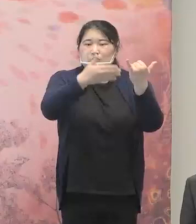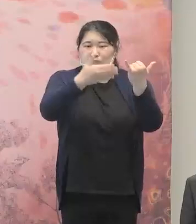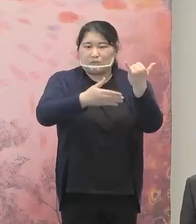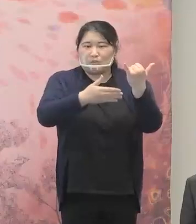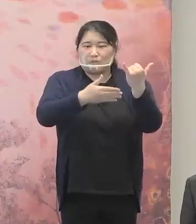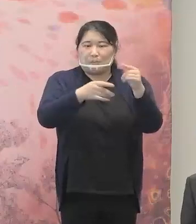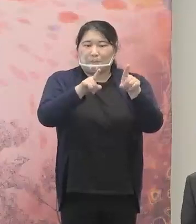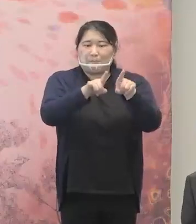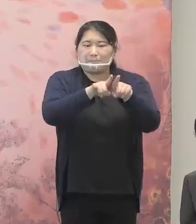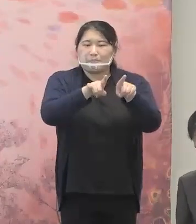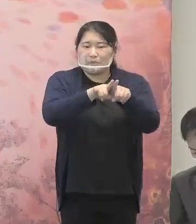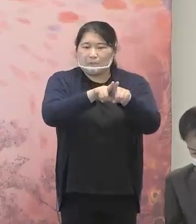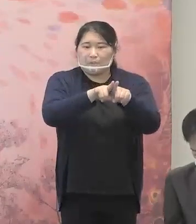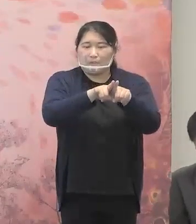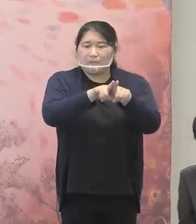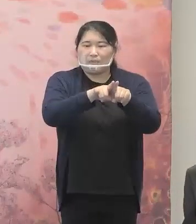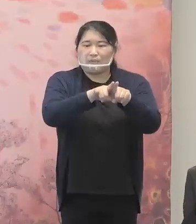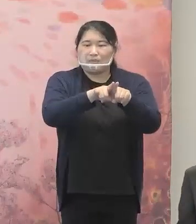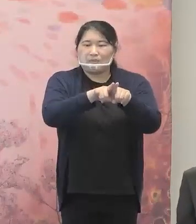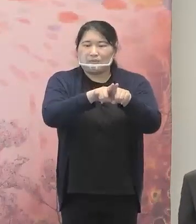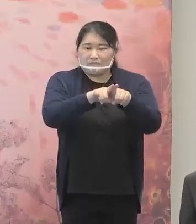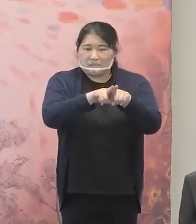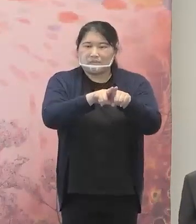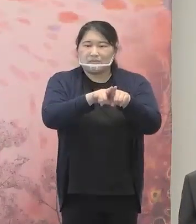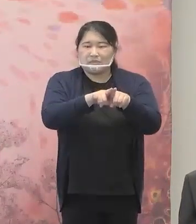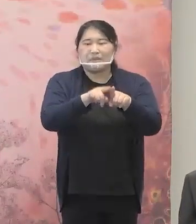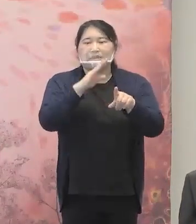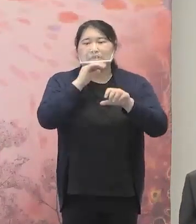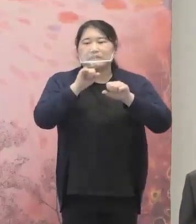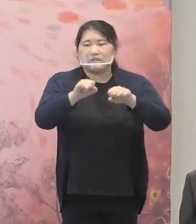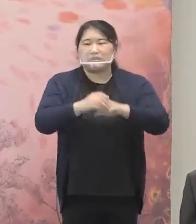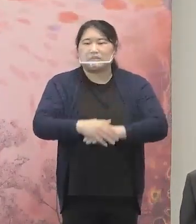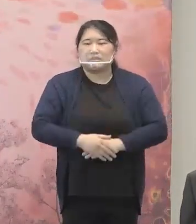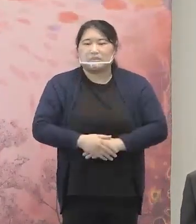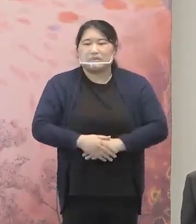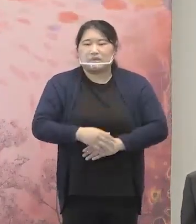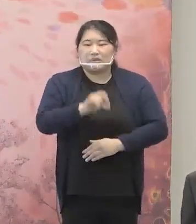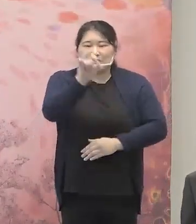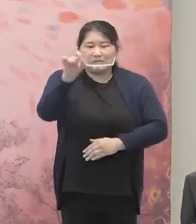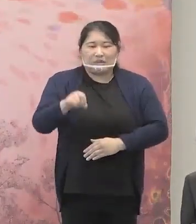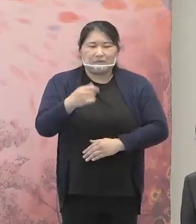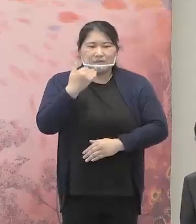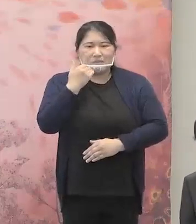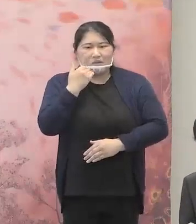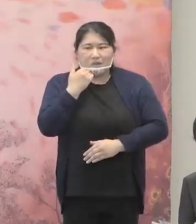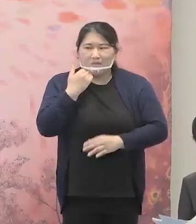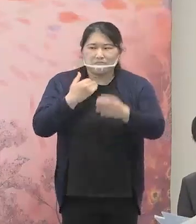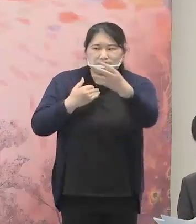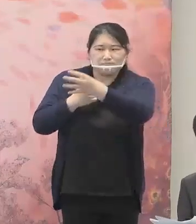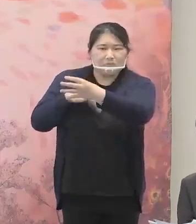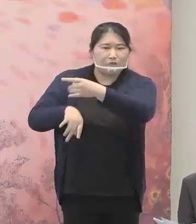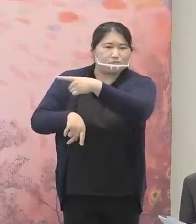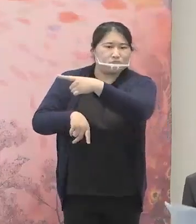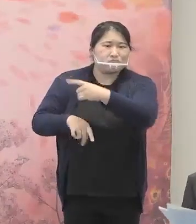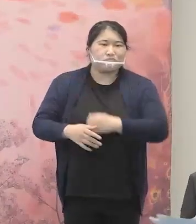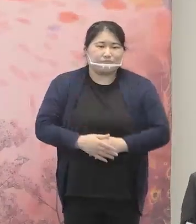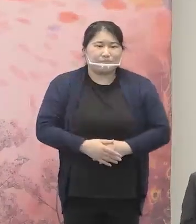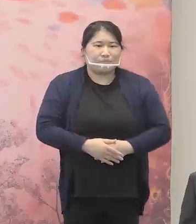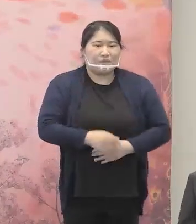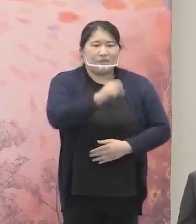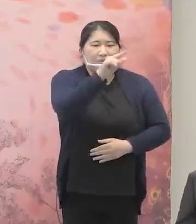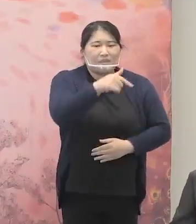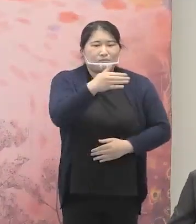ラボレーションのスタイルで広報をお伝えするということでございます。パーソナリティと下の方に写真もついてございますけれども、曜日ごと